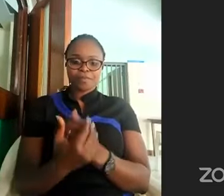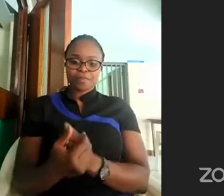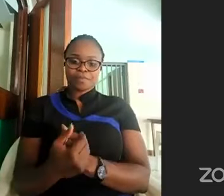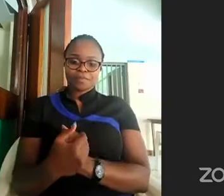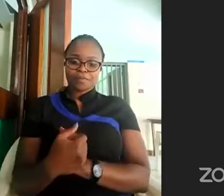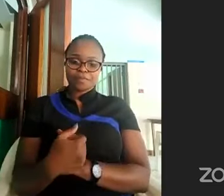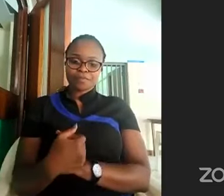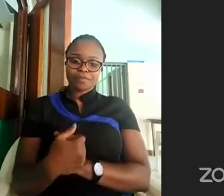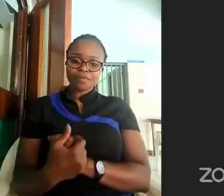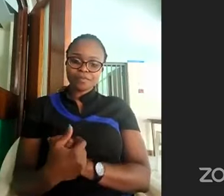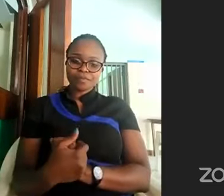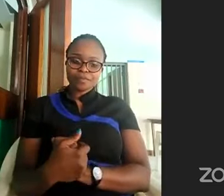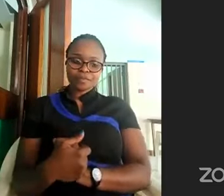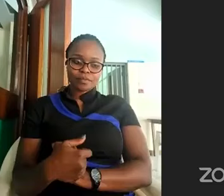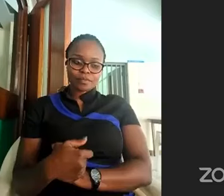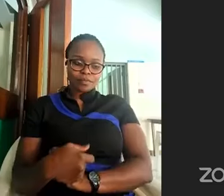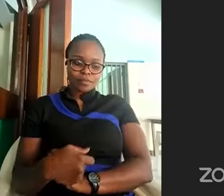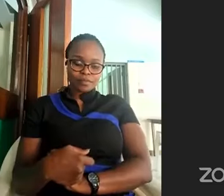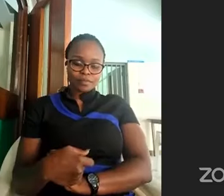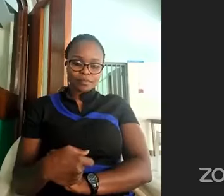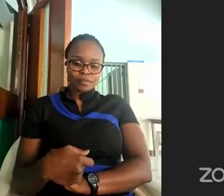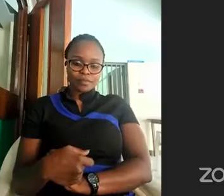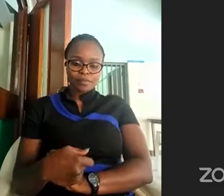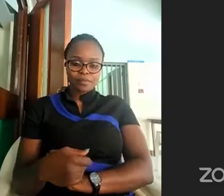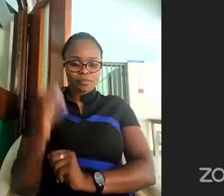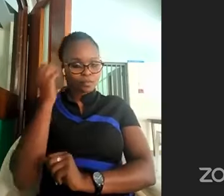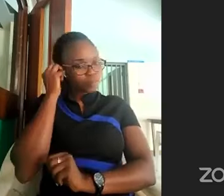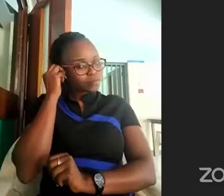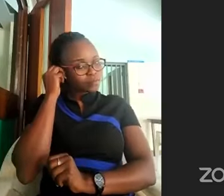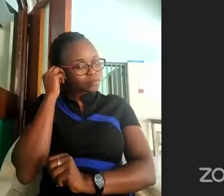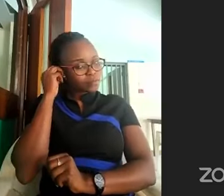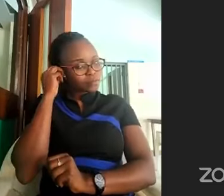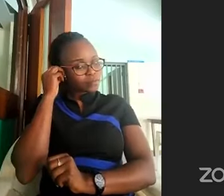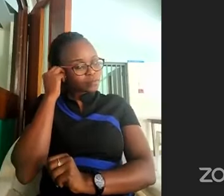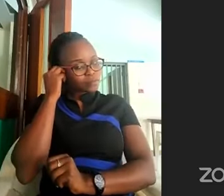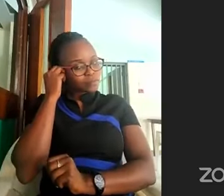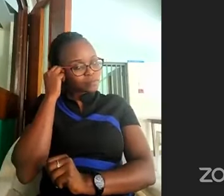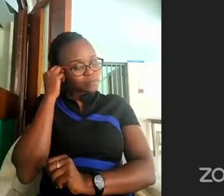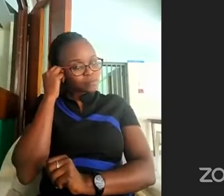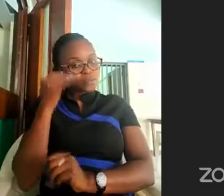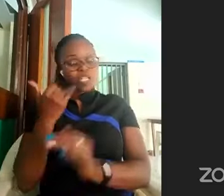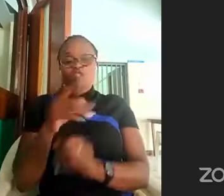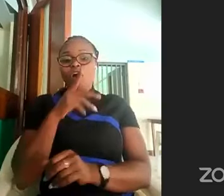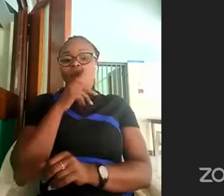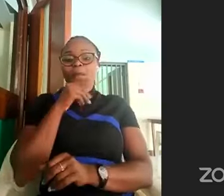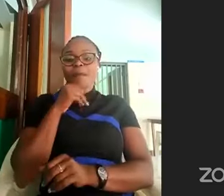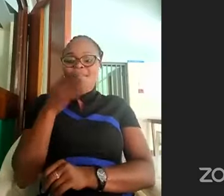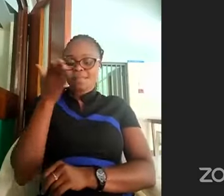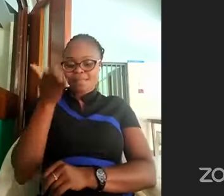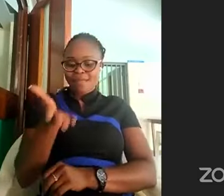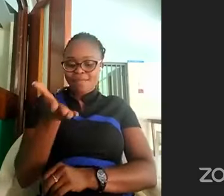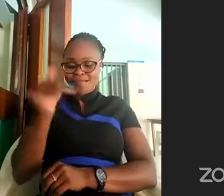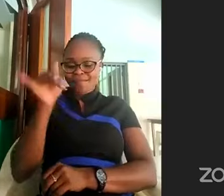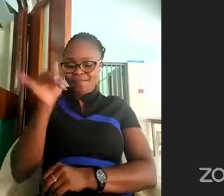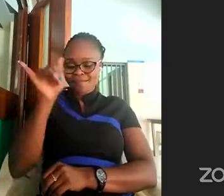hatarini. So alikaa ndani hadi vile kesi iliamuliwa, na ndiye akaanza kifungo. So wakati mwingine lack